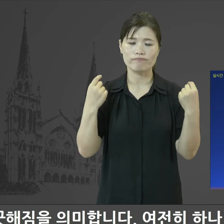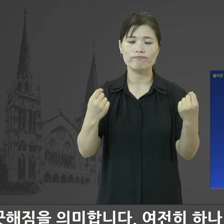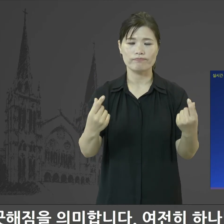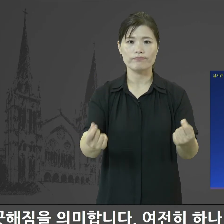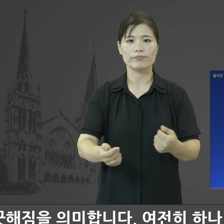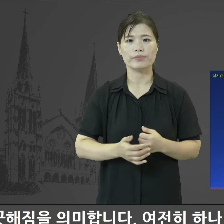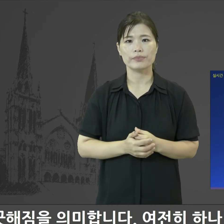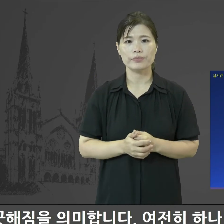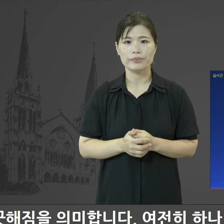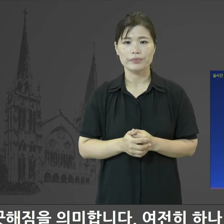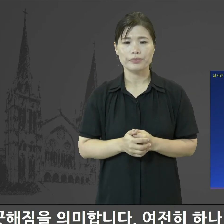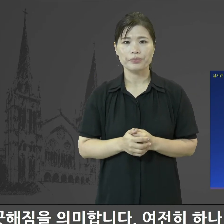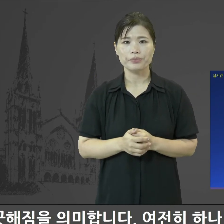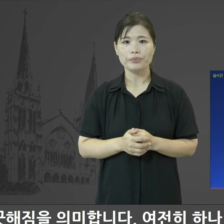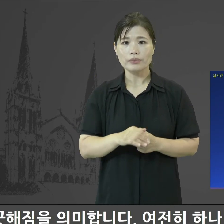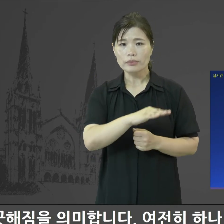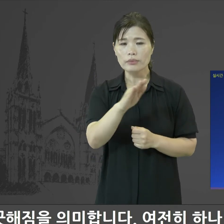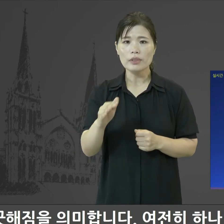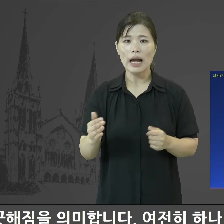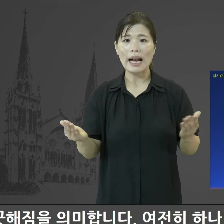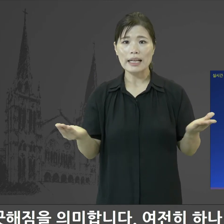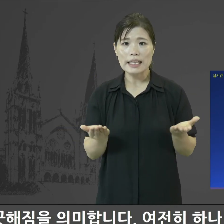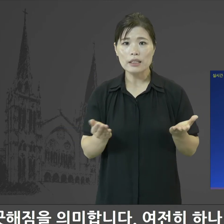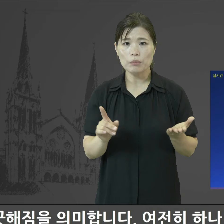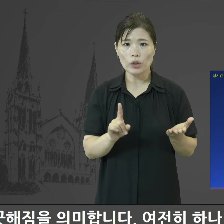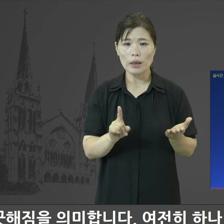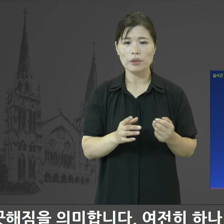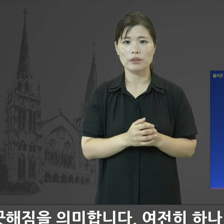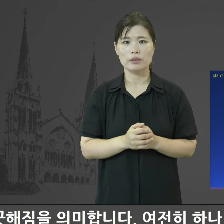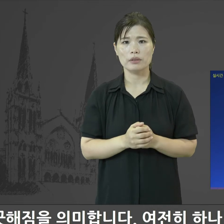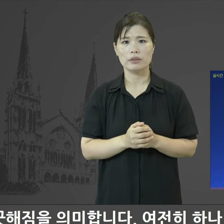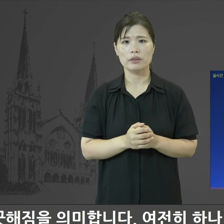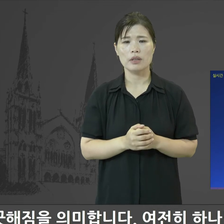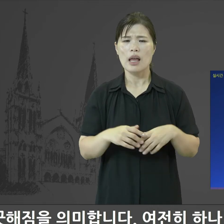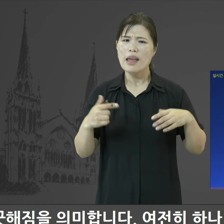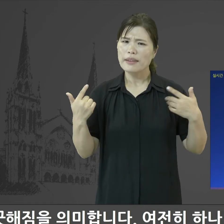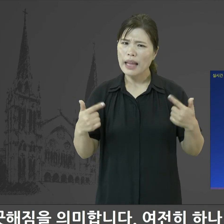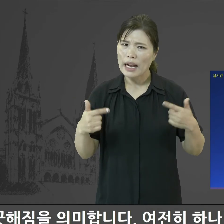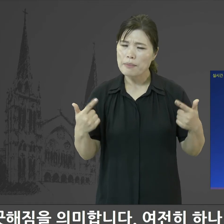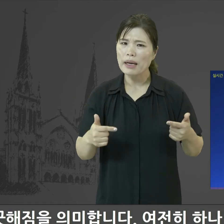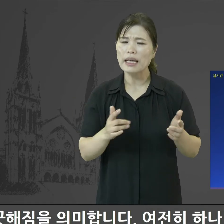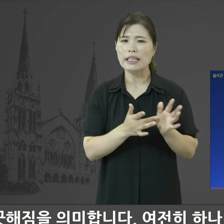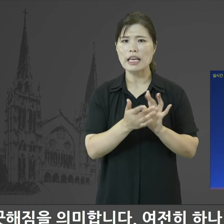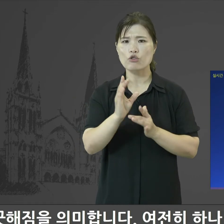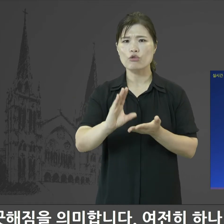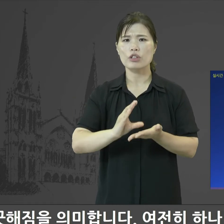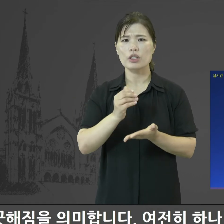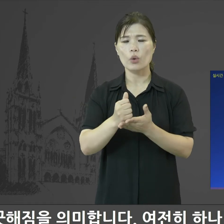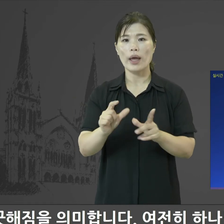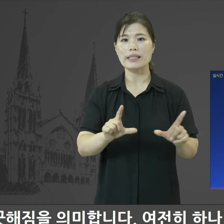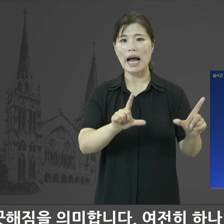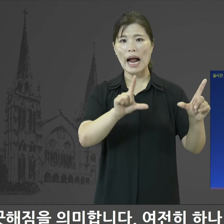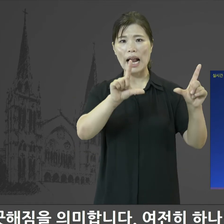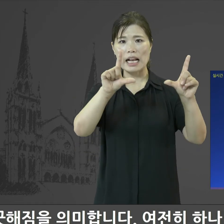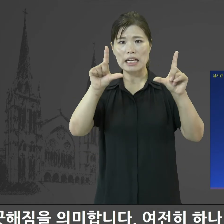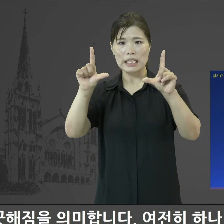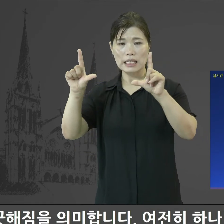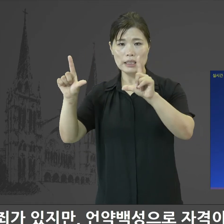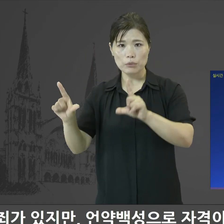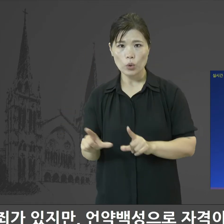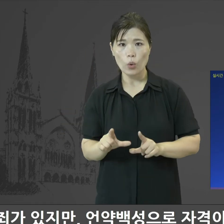똑같습니다. 다만 우리가 해야 하는 일은 첫 번째는 날마다 예수 그리스도를 향한 순종의 삶으로 나아가는